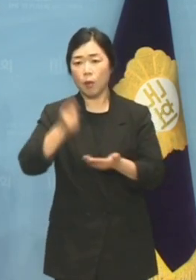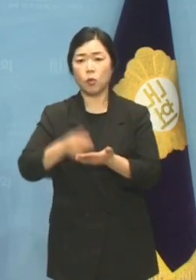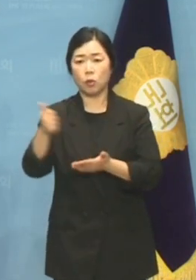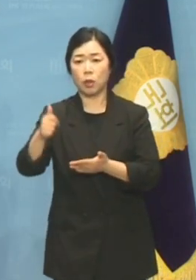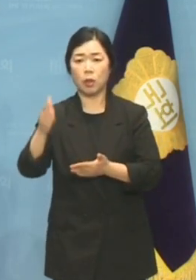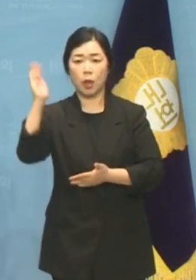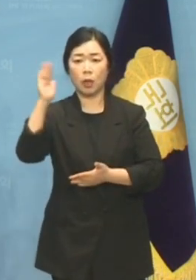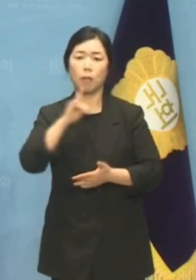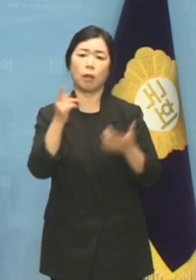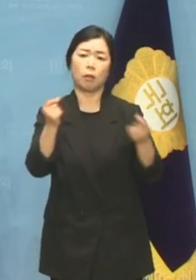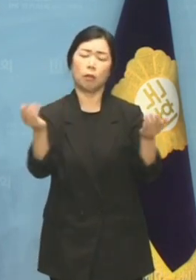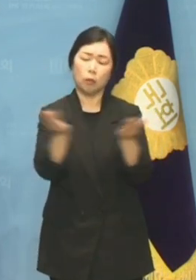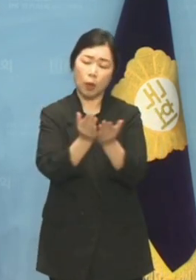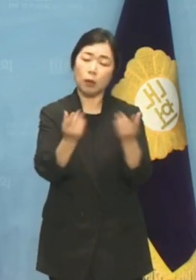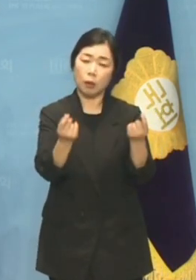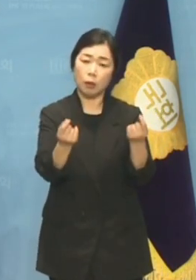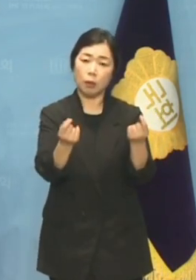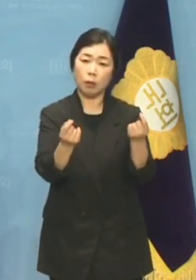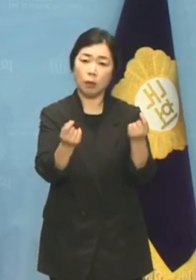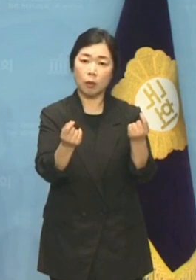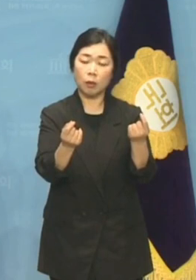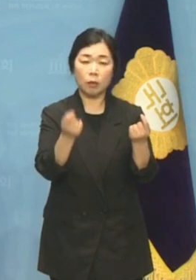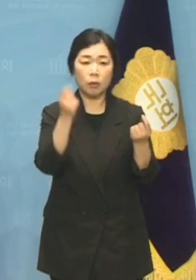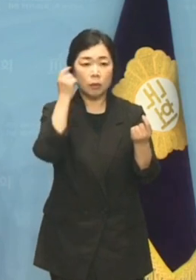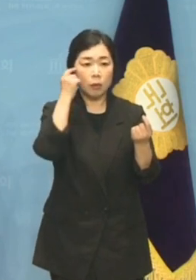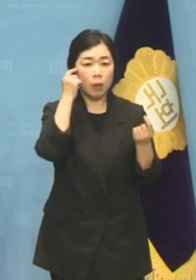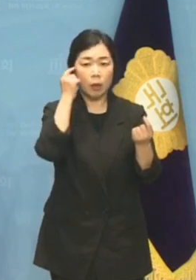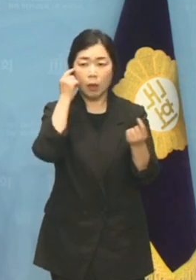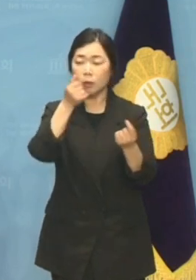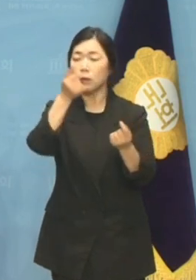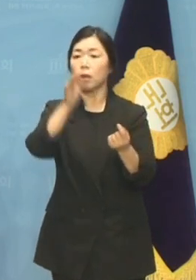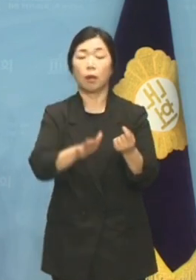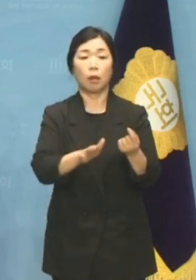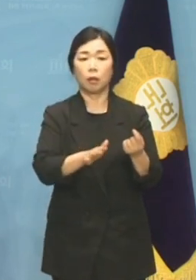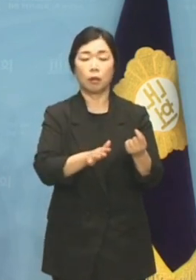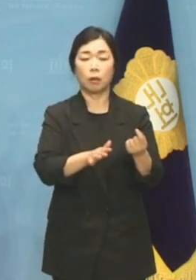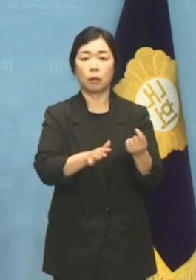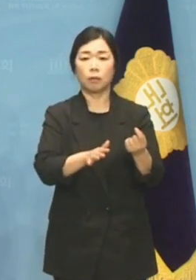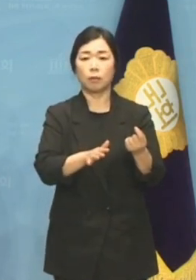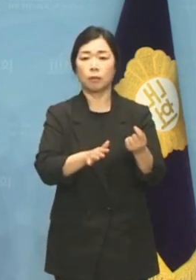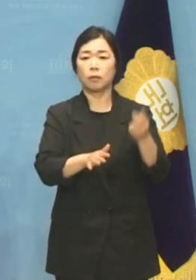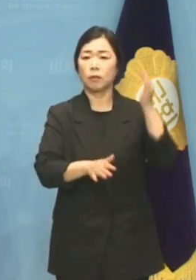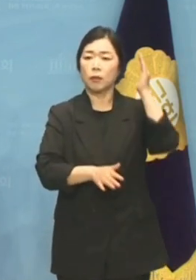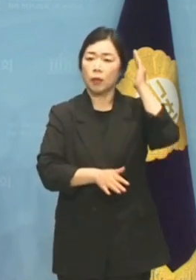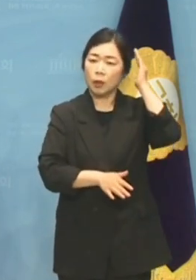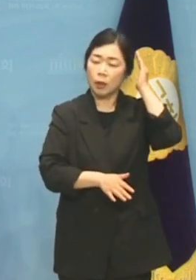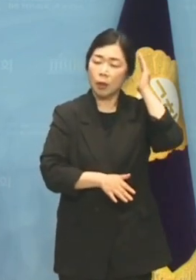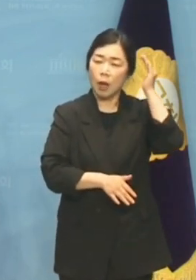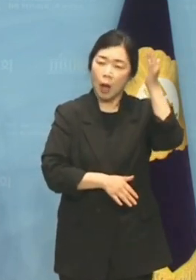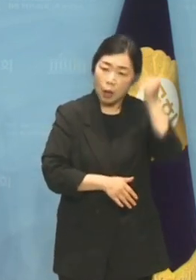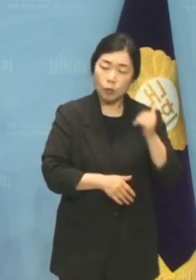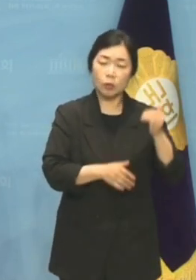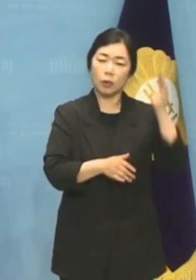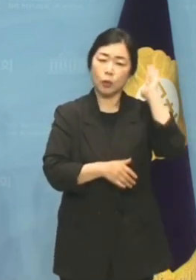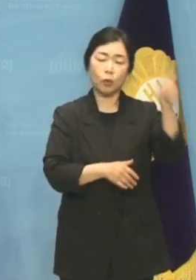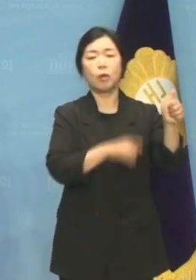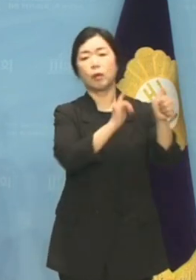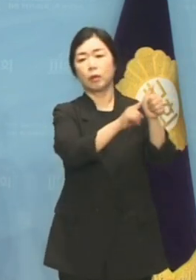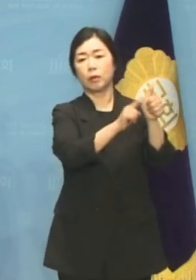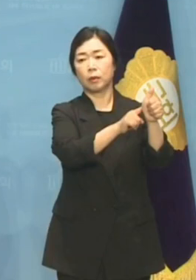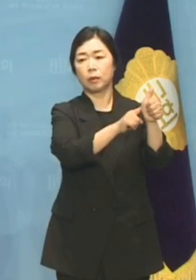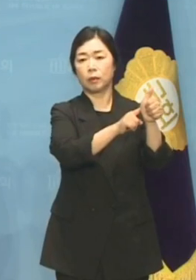더 어울리는 발언이 아닌가 그렇게 모두가 인식했기 때문에 그랬을 것입니다. 지금처럼 대한민국 국민인